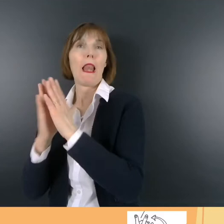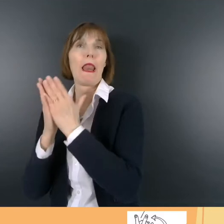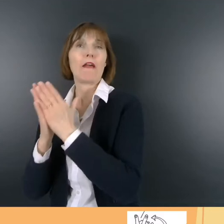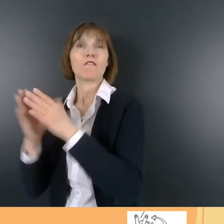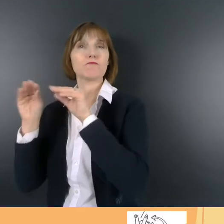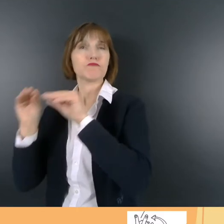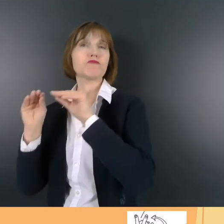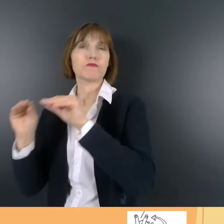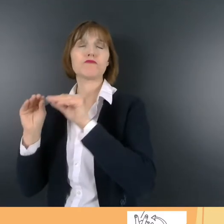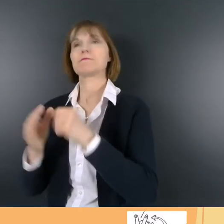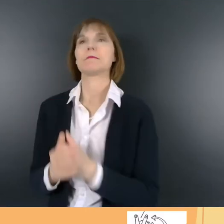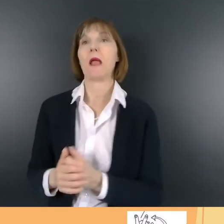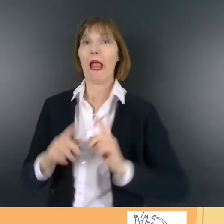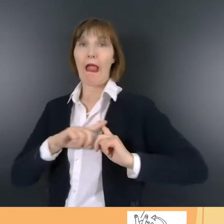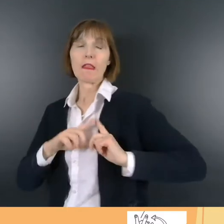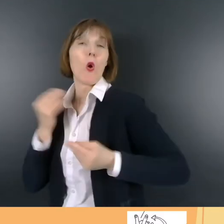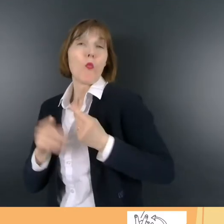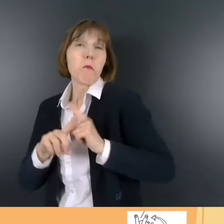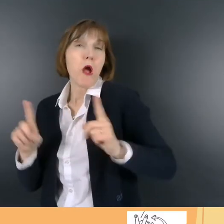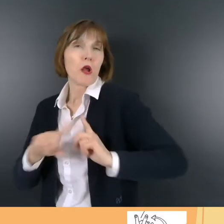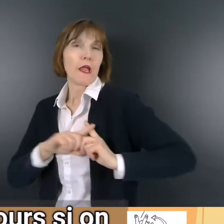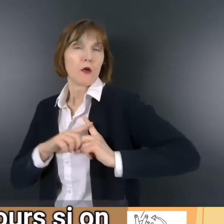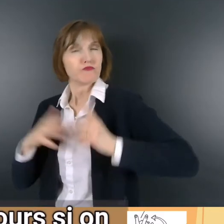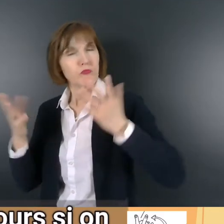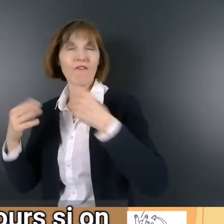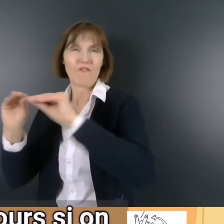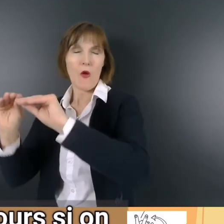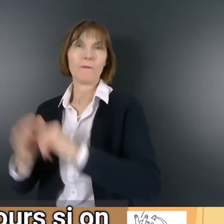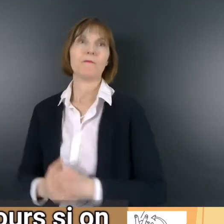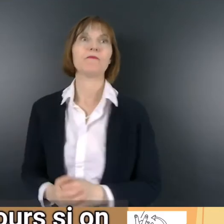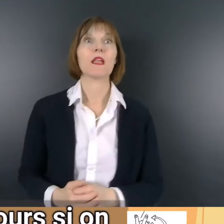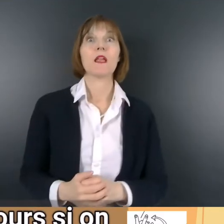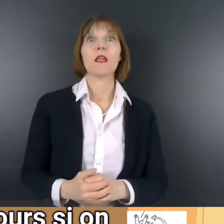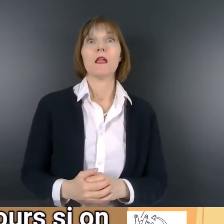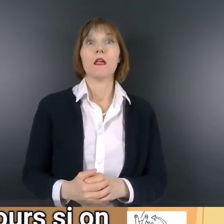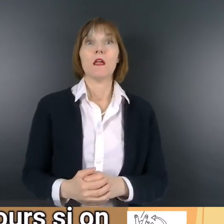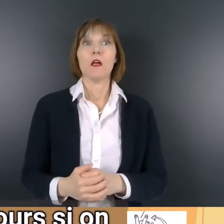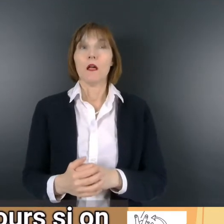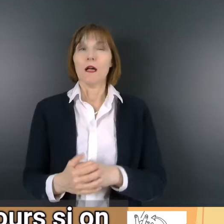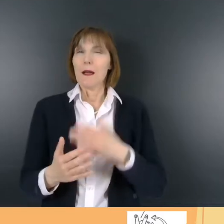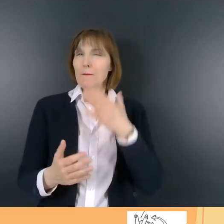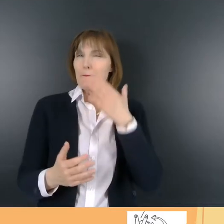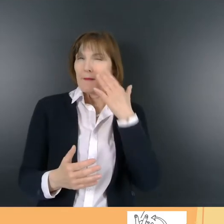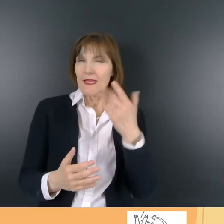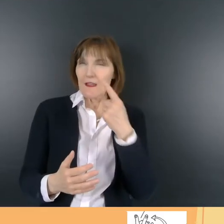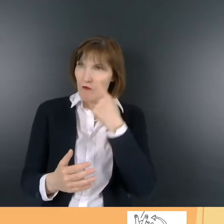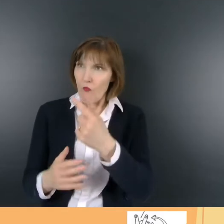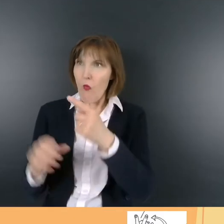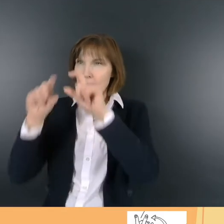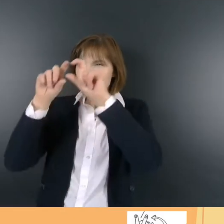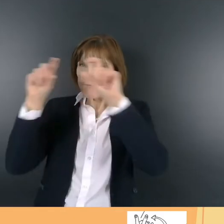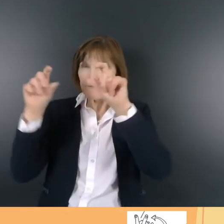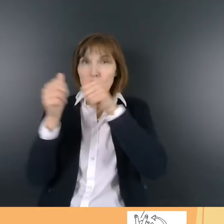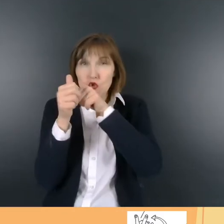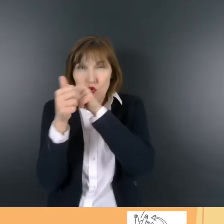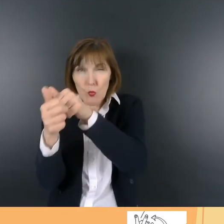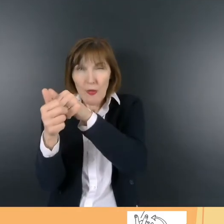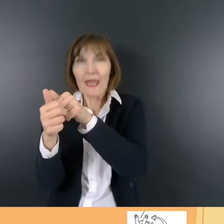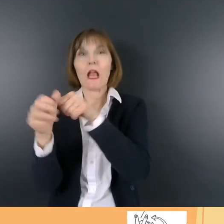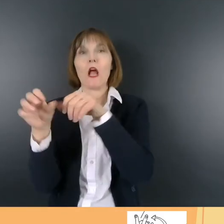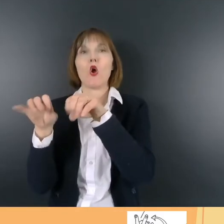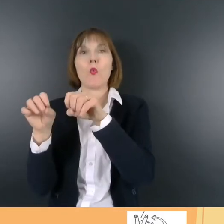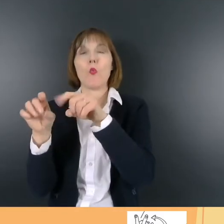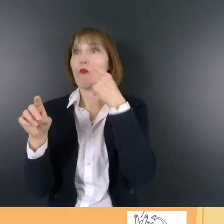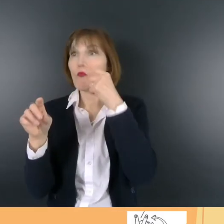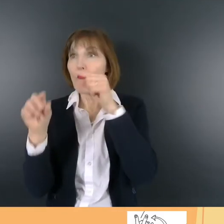pourquoi pas aussi. Donc, voilà. On a un premier, donc suivre un cours. Si on clique sur suivre un cours, c'est très important. On voit disponible en plan